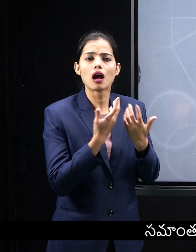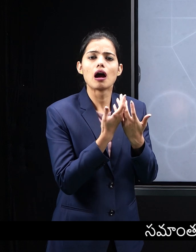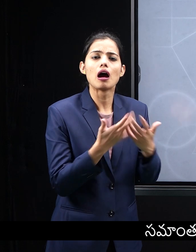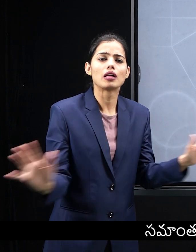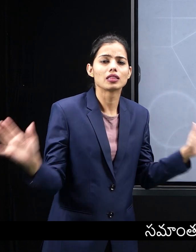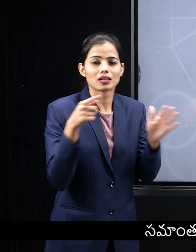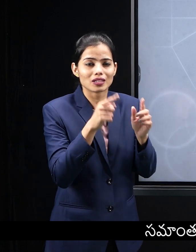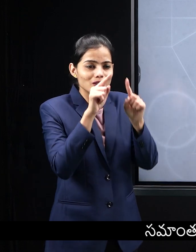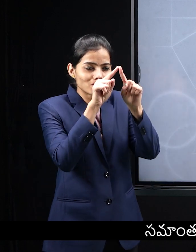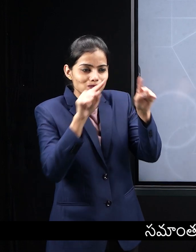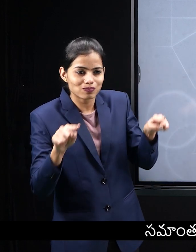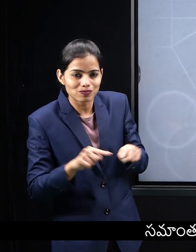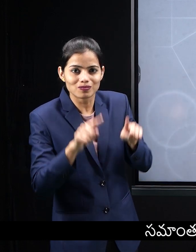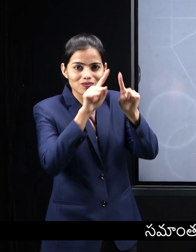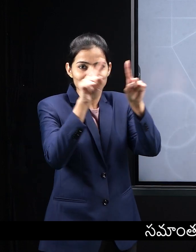సమాంతర చతుర్భుజం యొక్క లక్షణాలు.